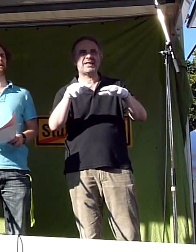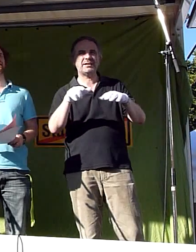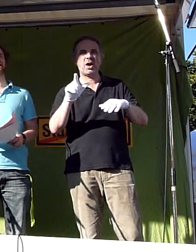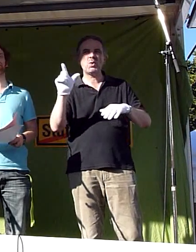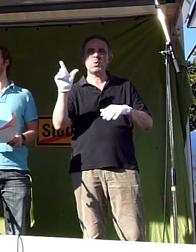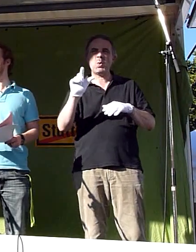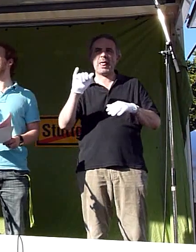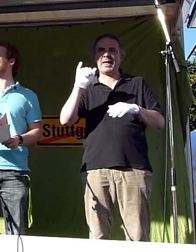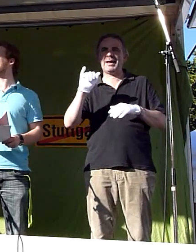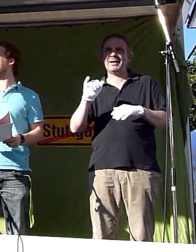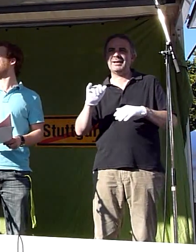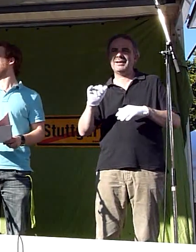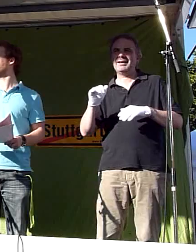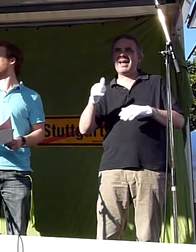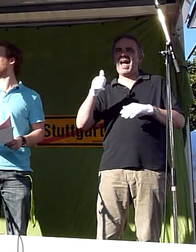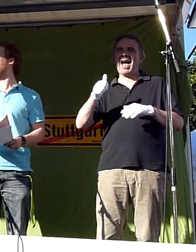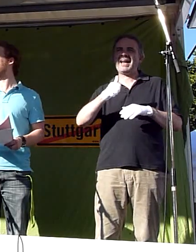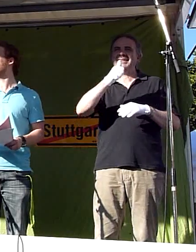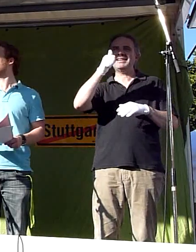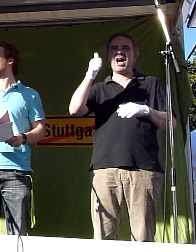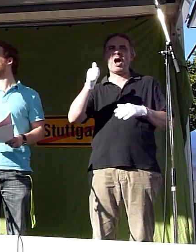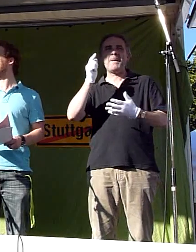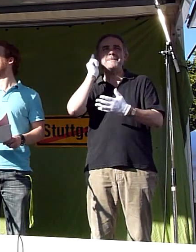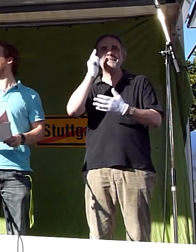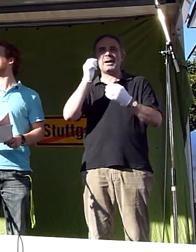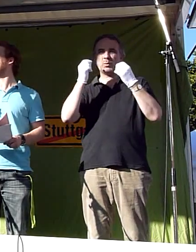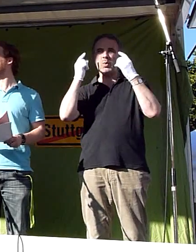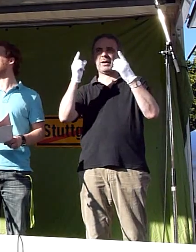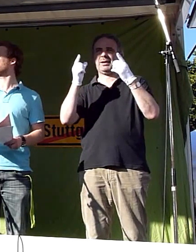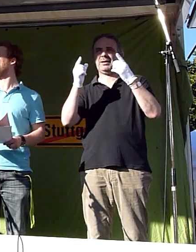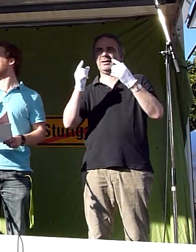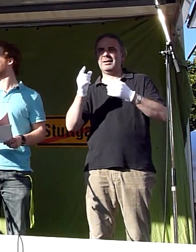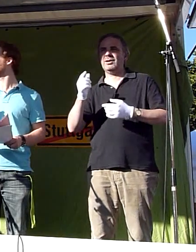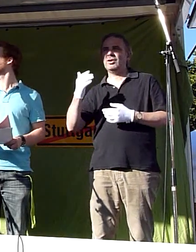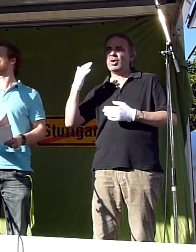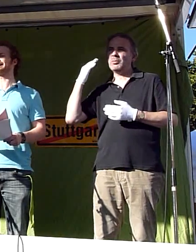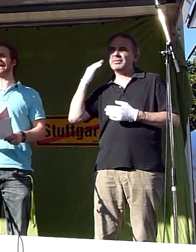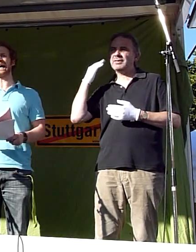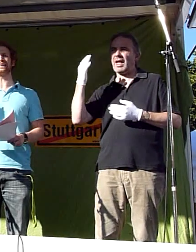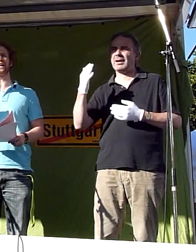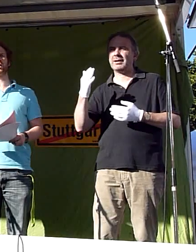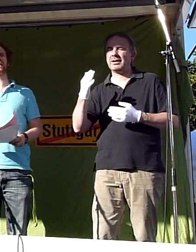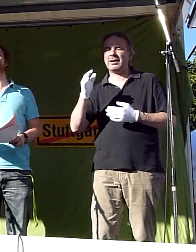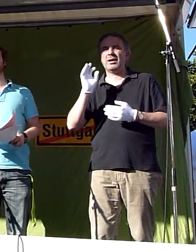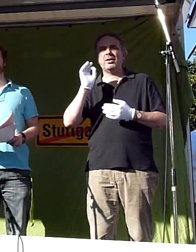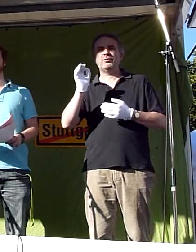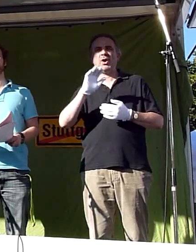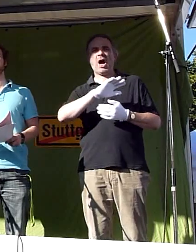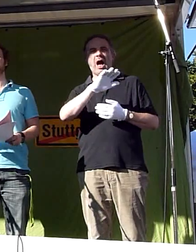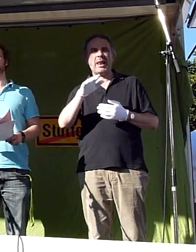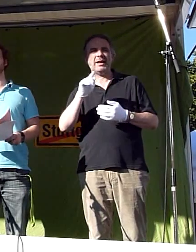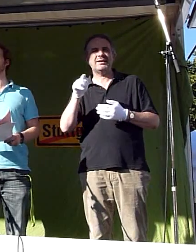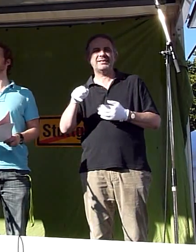alle gemeinsam ein Jahr Mahnwache feiern, zum Dank all derjenigen Fleißigen, die hier ein Jahr